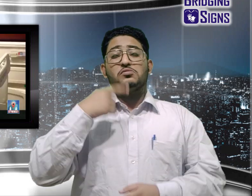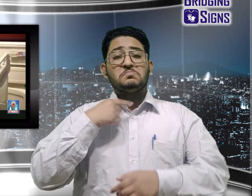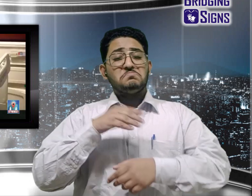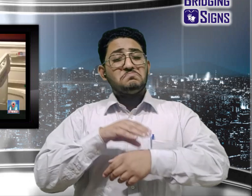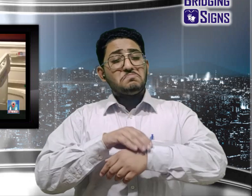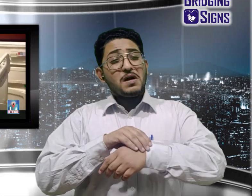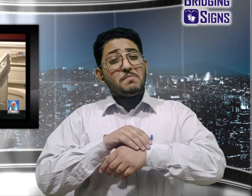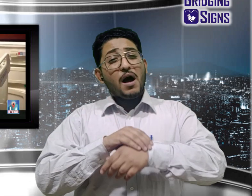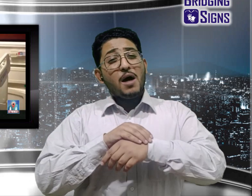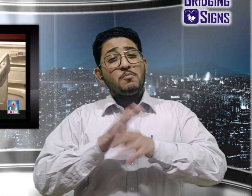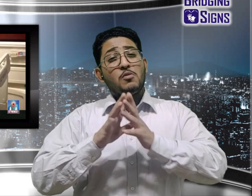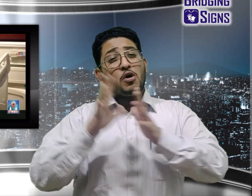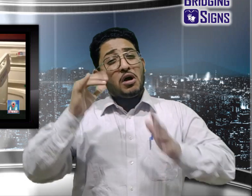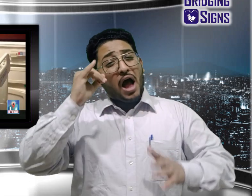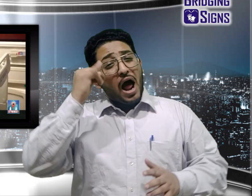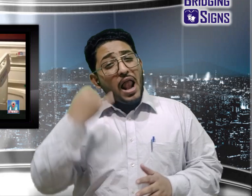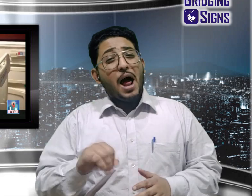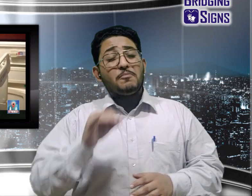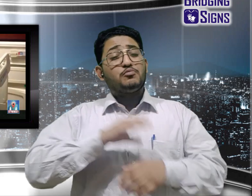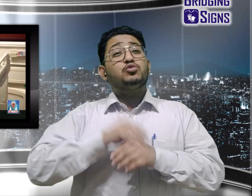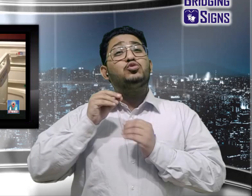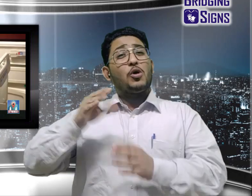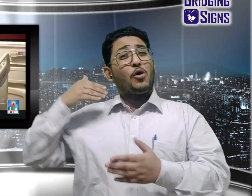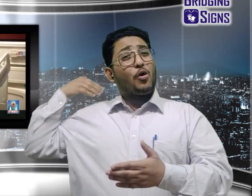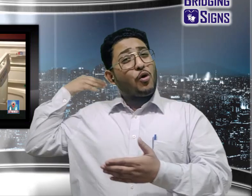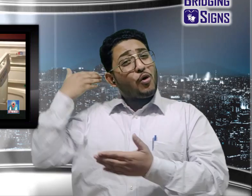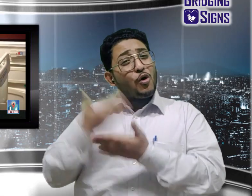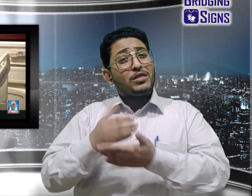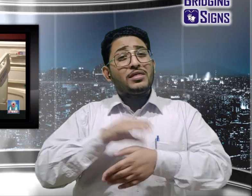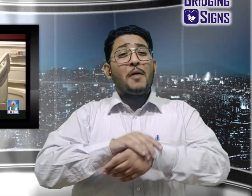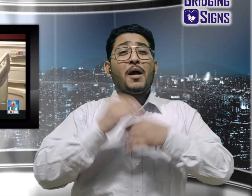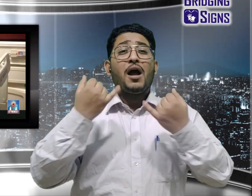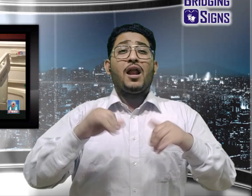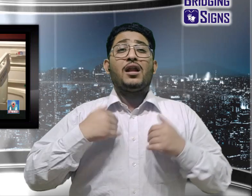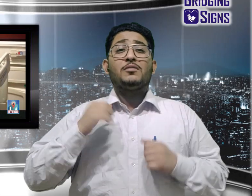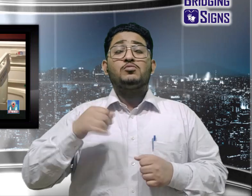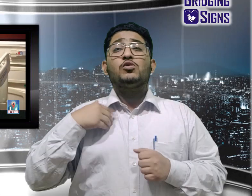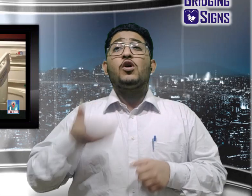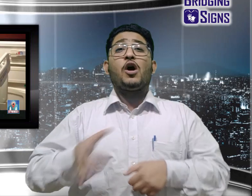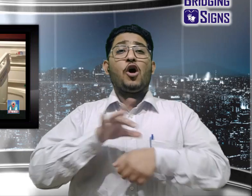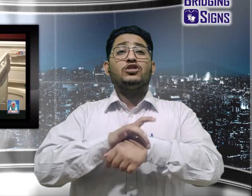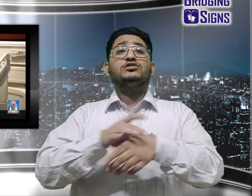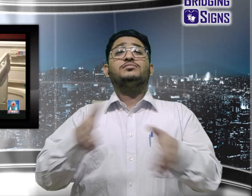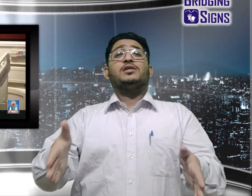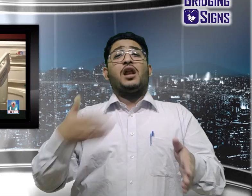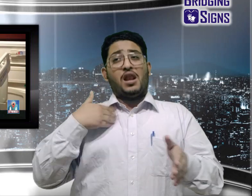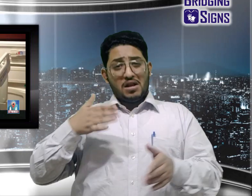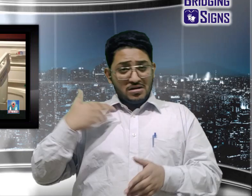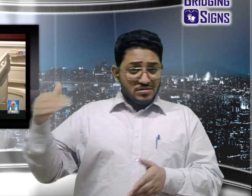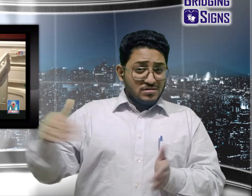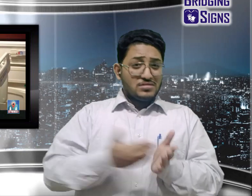हाँ, मेरी तबीयत तो बहुत खराब है, शुरू से खराब है, और मैं यहाँ हॉस्पिटल में आता जाता रहा